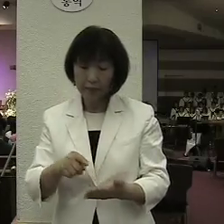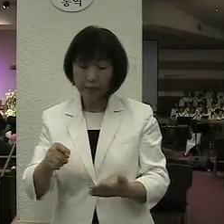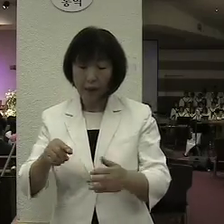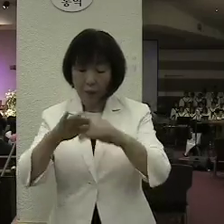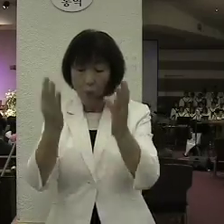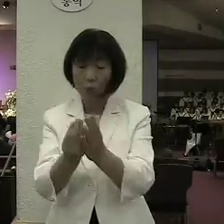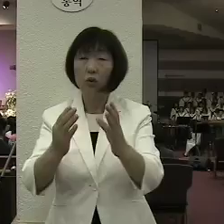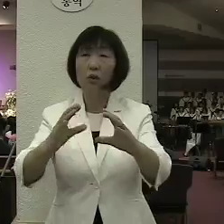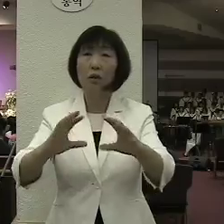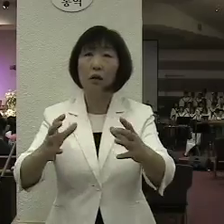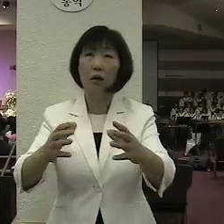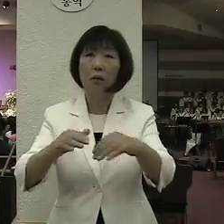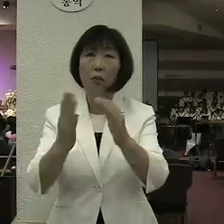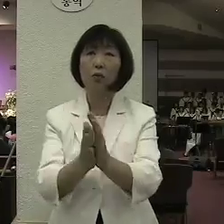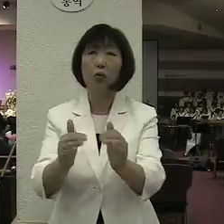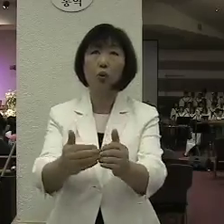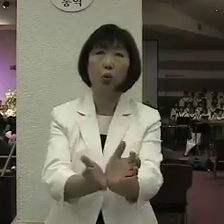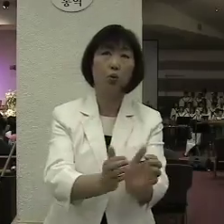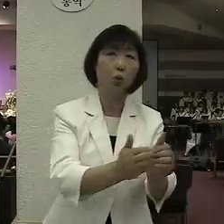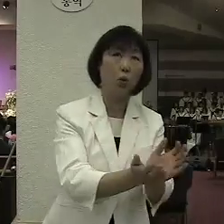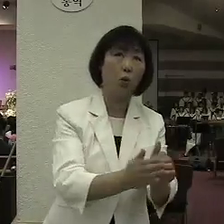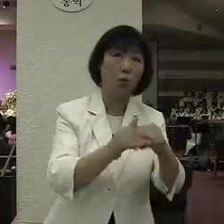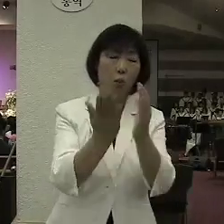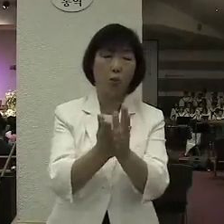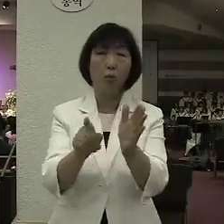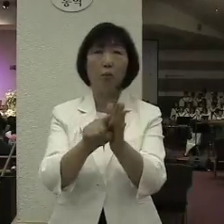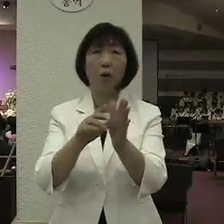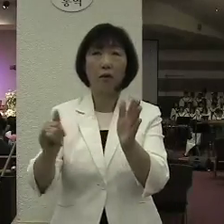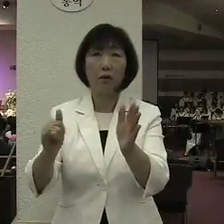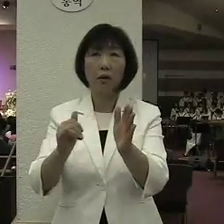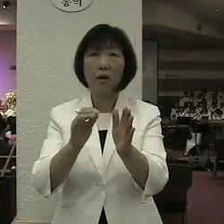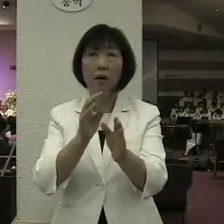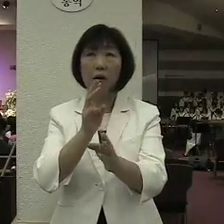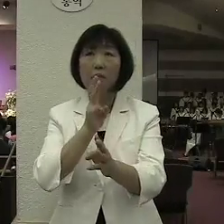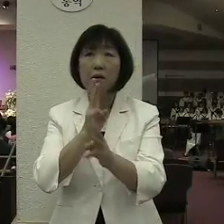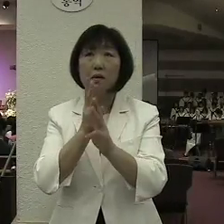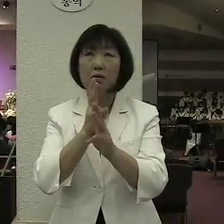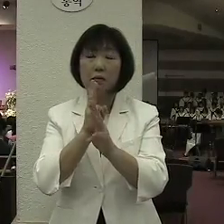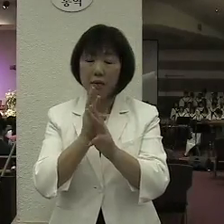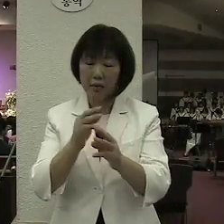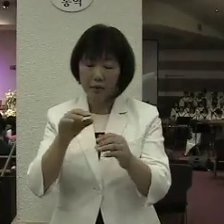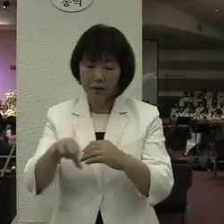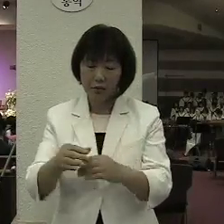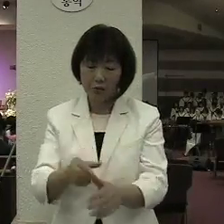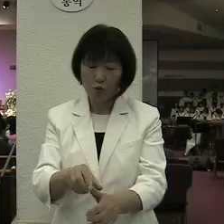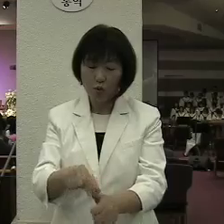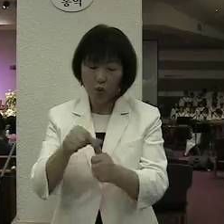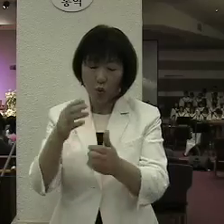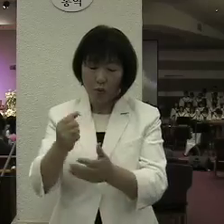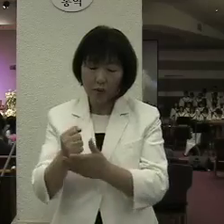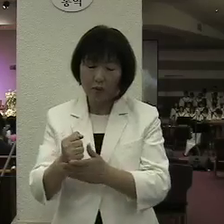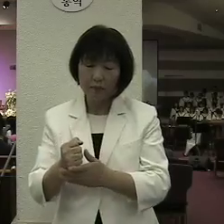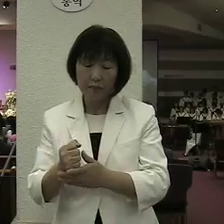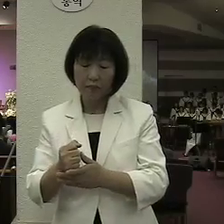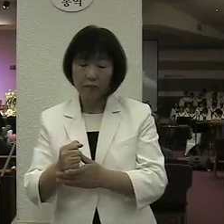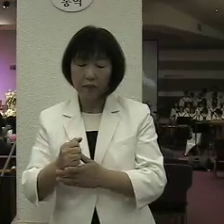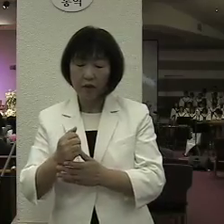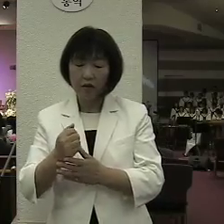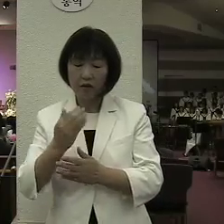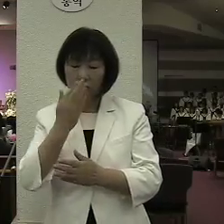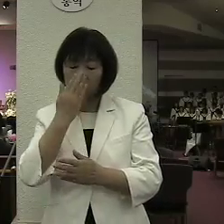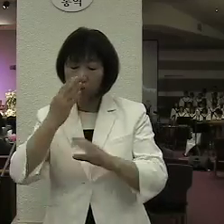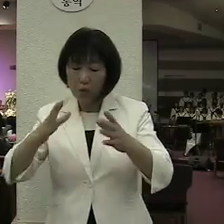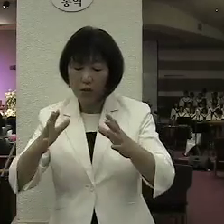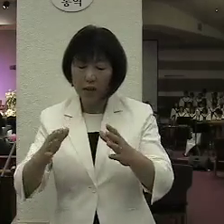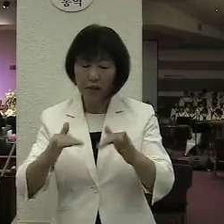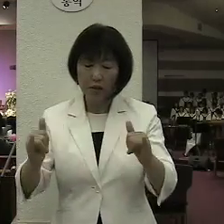보니까 죽임을 당하사 각 족속과 방언과 백성과 나라 가운데서 사람들을 피로 사서 하나님께